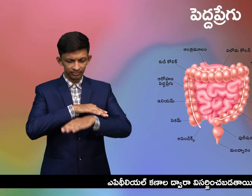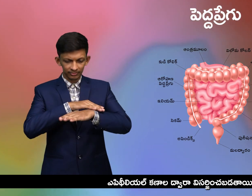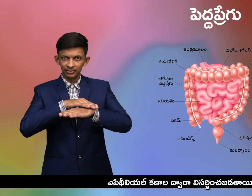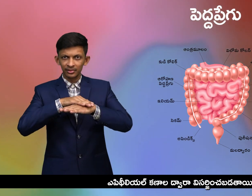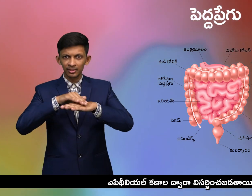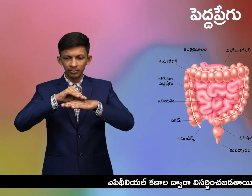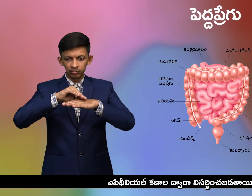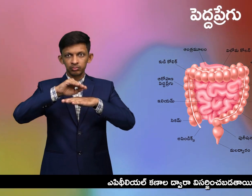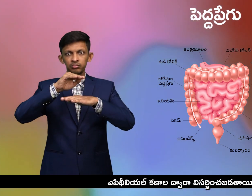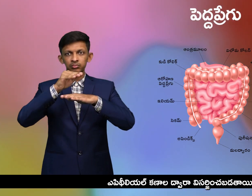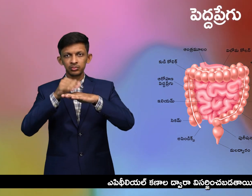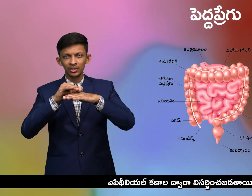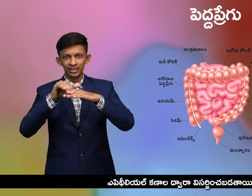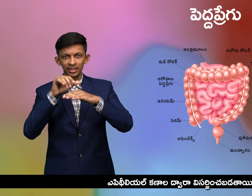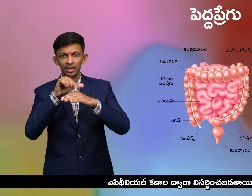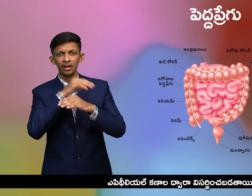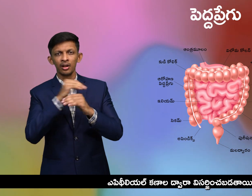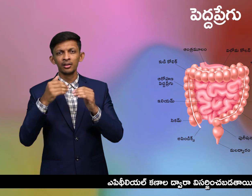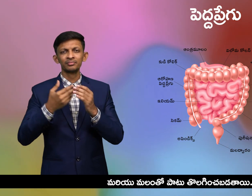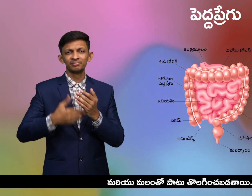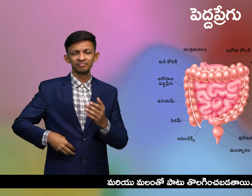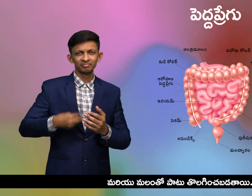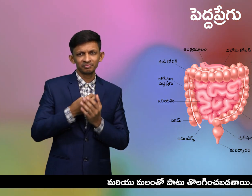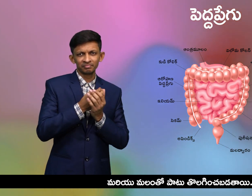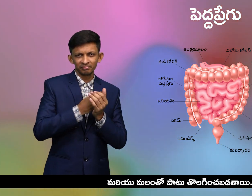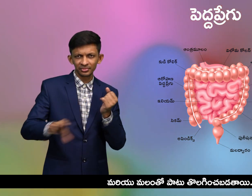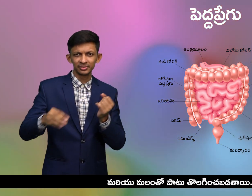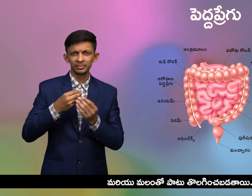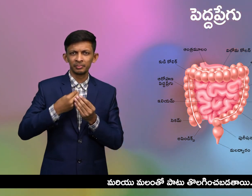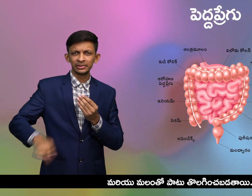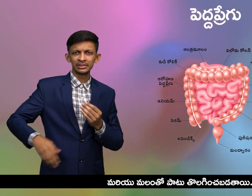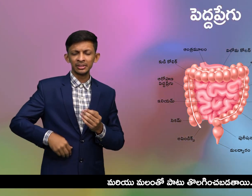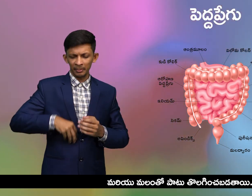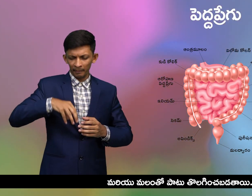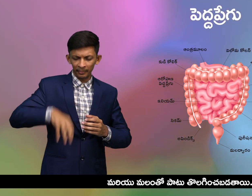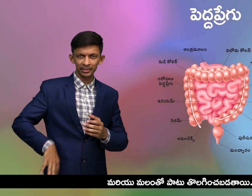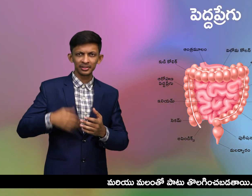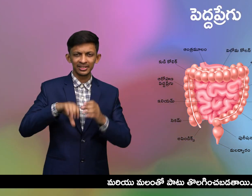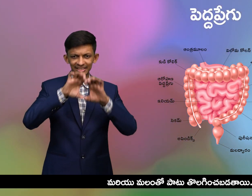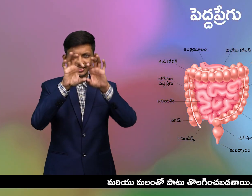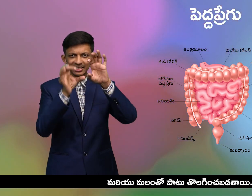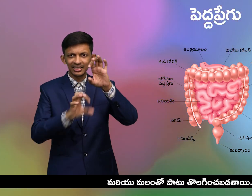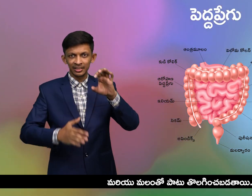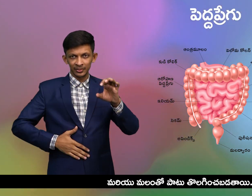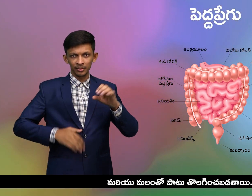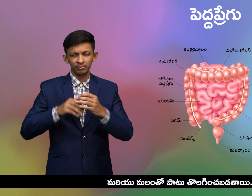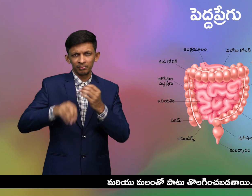కణాల ద్వారా విసర్జించబడతాయి మరియు మలంతో పాటు తొలగించబడతాయి.